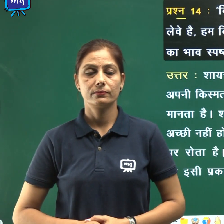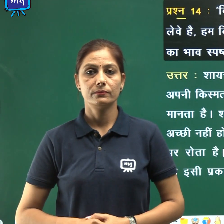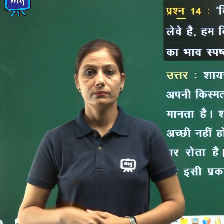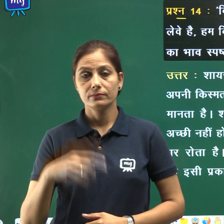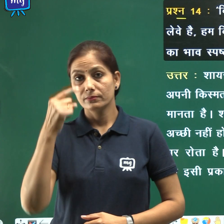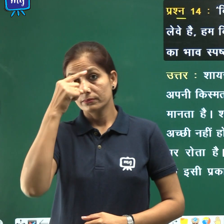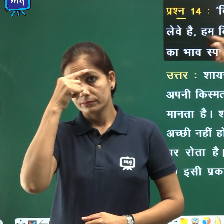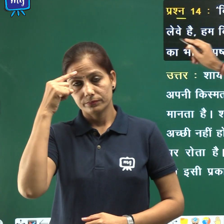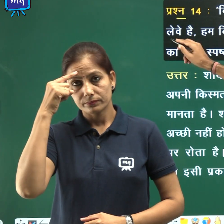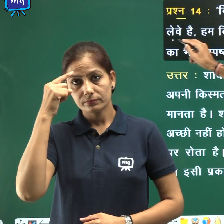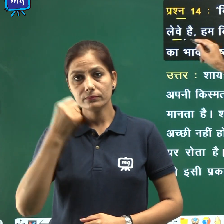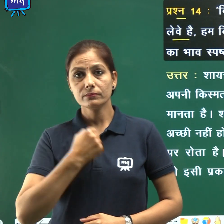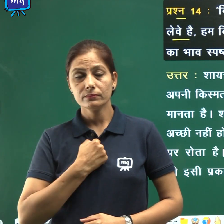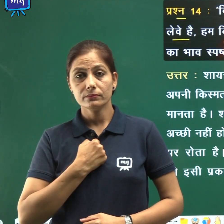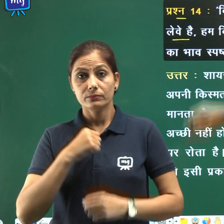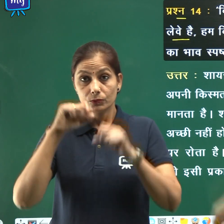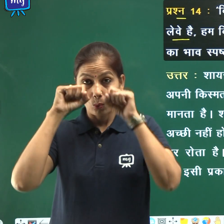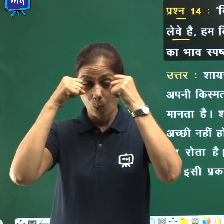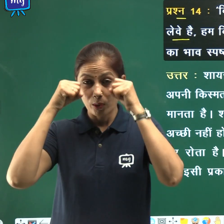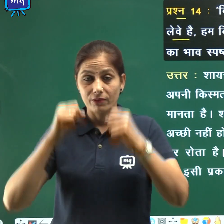किस्मत हमको रो लेवे हैं,